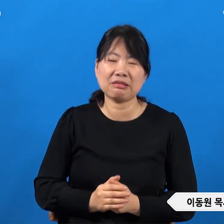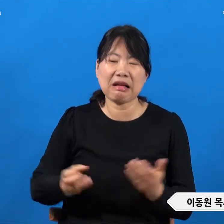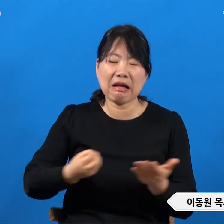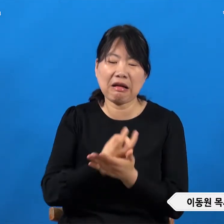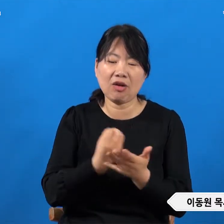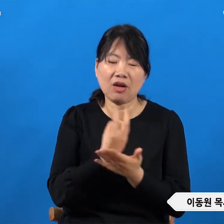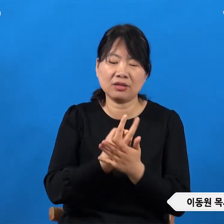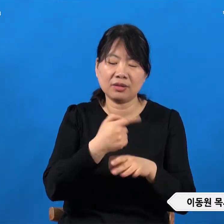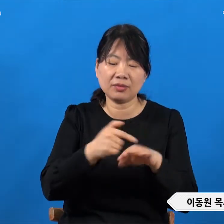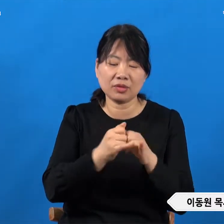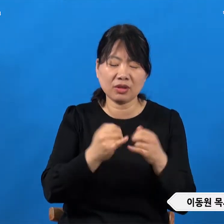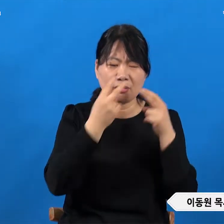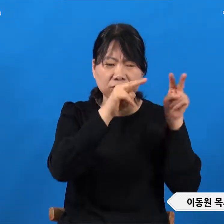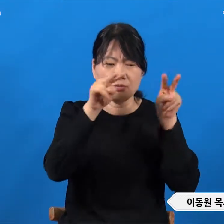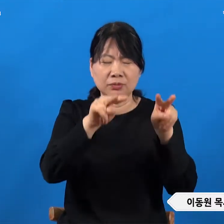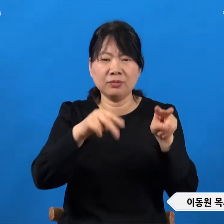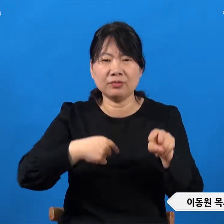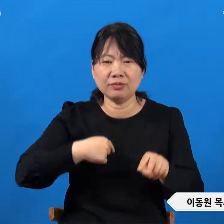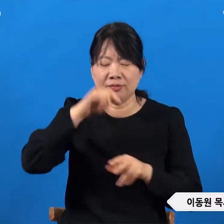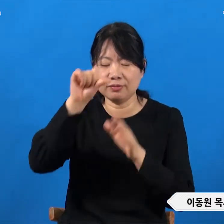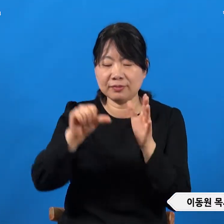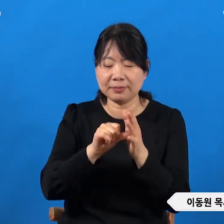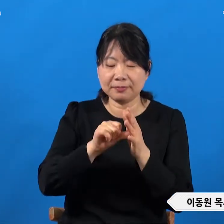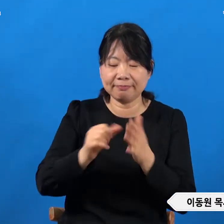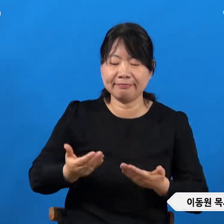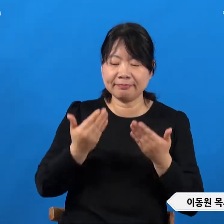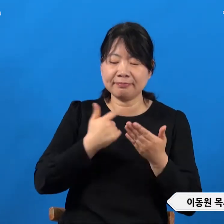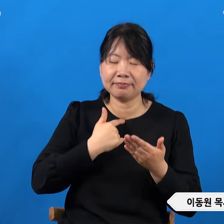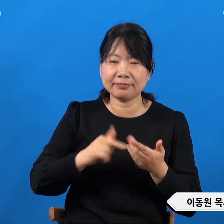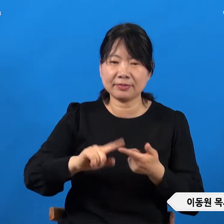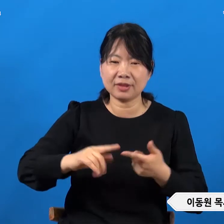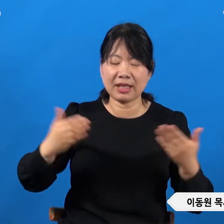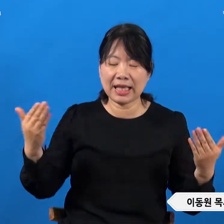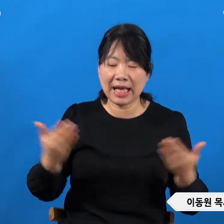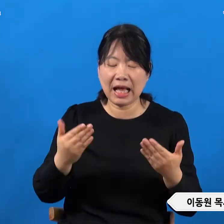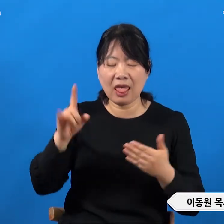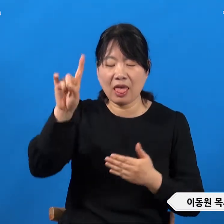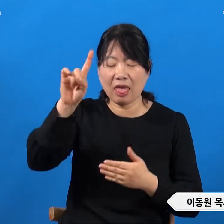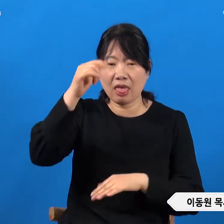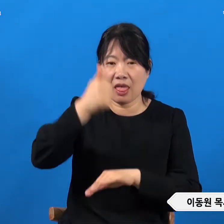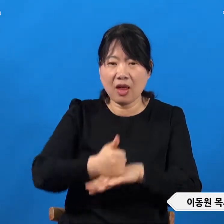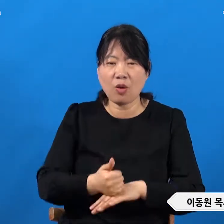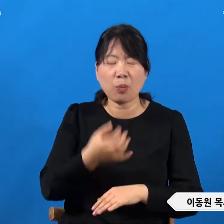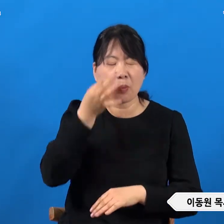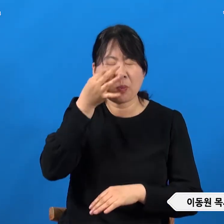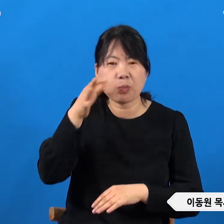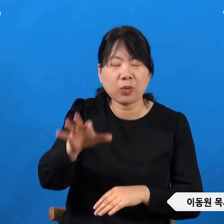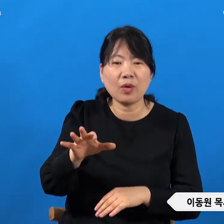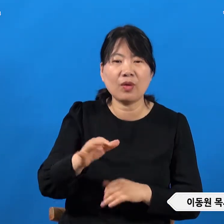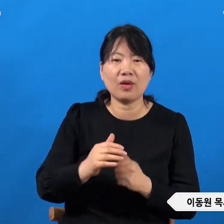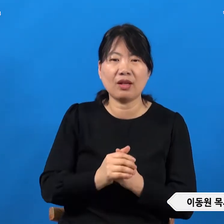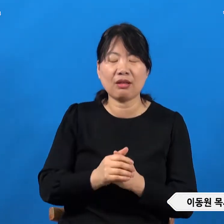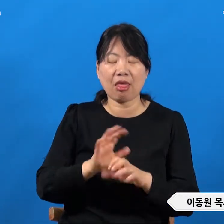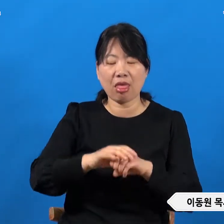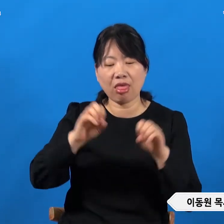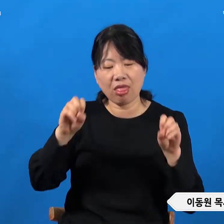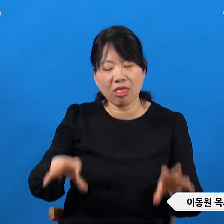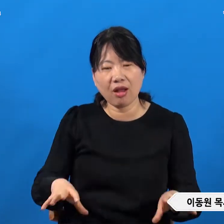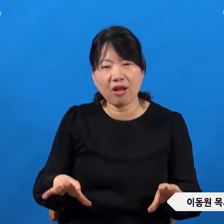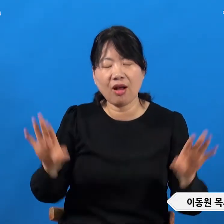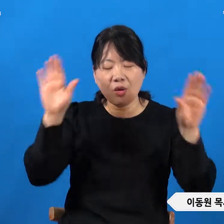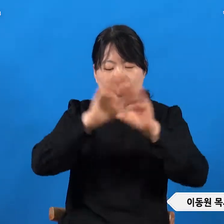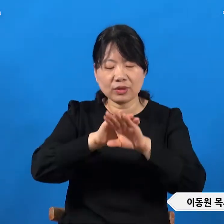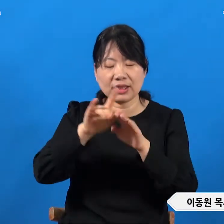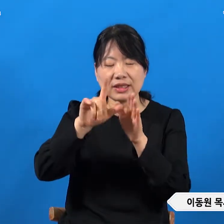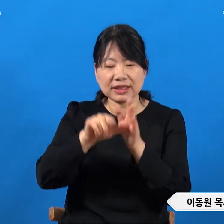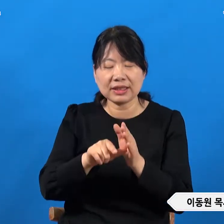허우적거리는 민족의 모습을 바라본 채 자기 일생을 들였던 모든 일들이 아무런 결과를 보지 못했던 허탈한